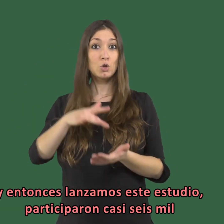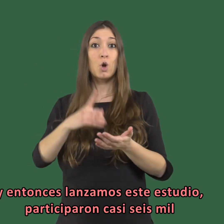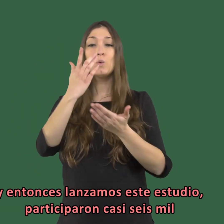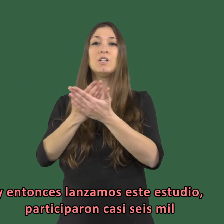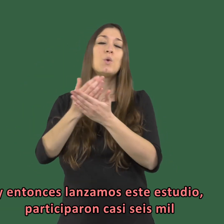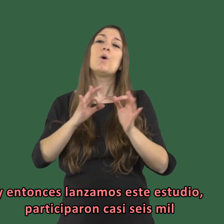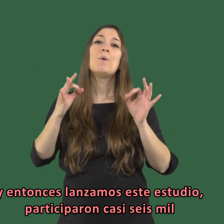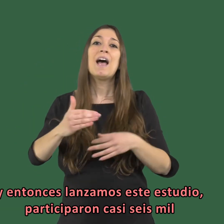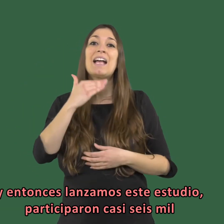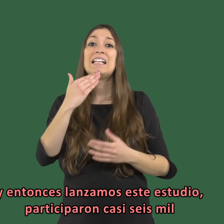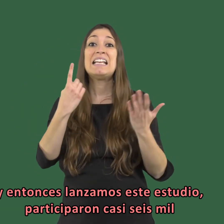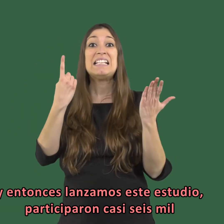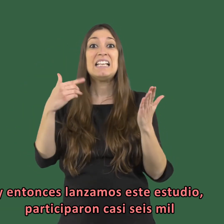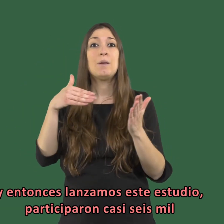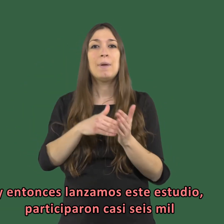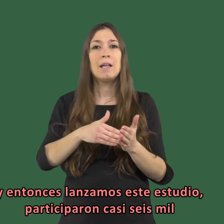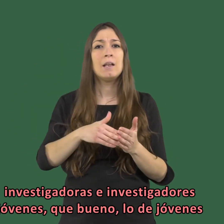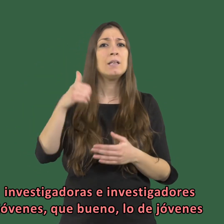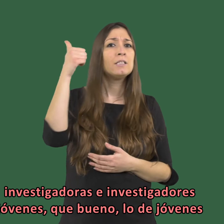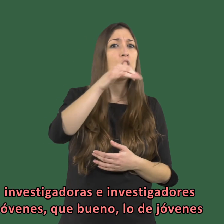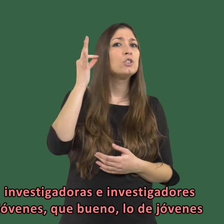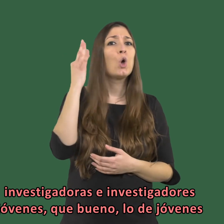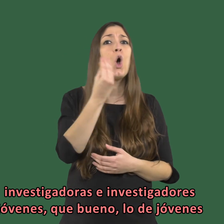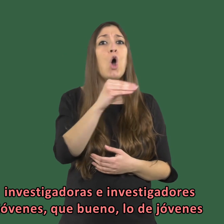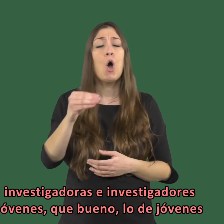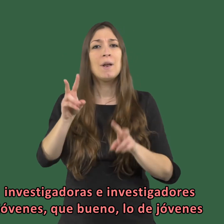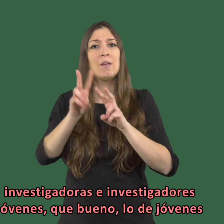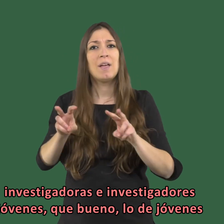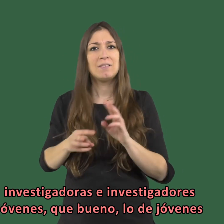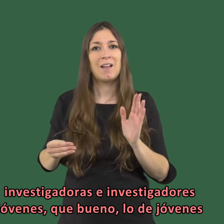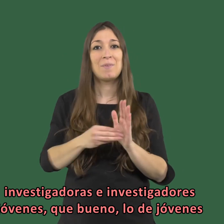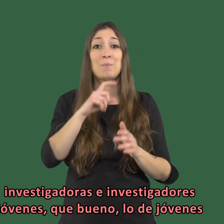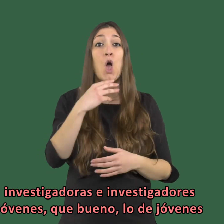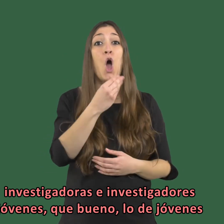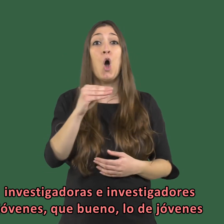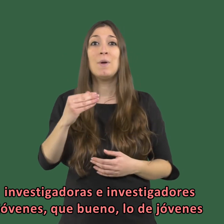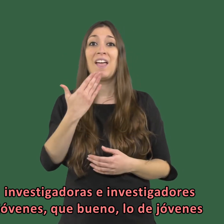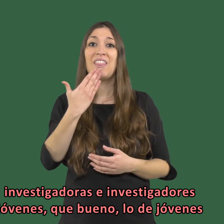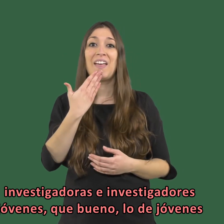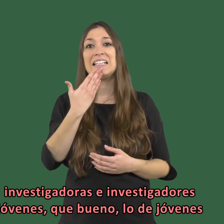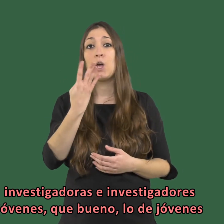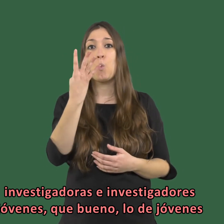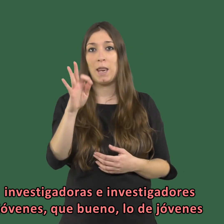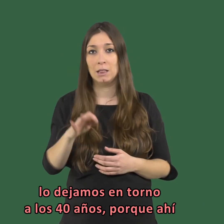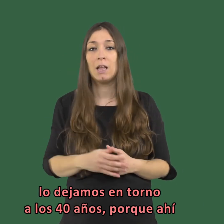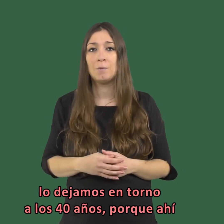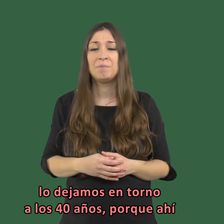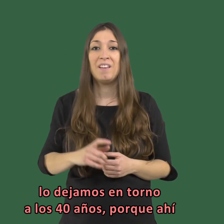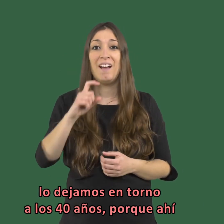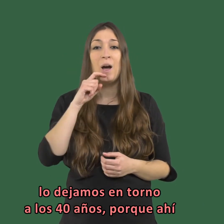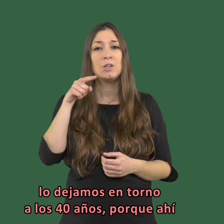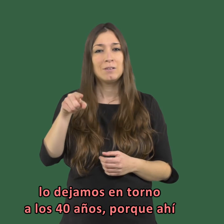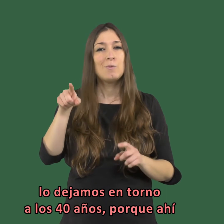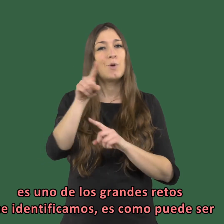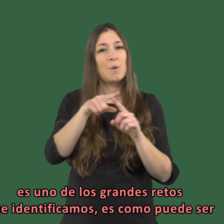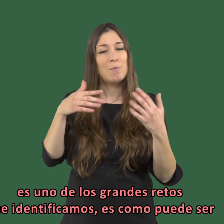lanzamos este estudio, participaron casi 6.000 investigadoras e investigadores de jóvenes, bueno, los jóvenes lo dejamos en torno a los 40 años, porque